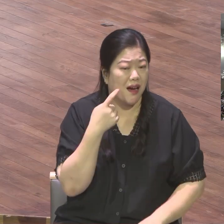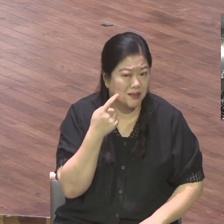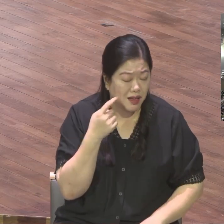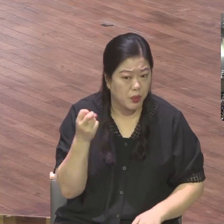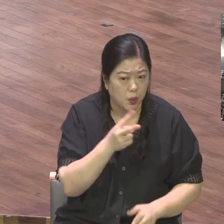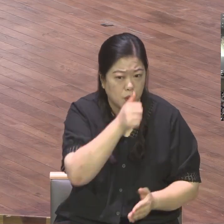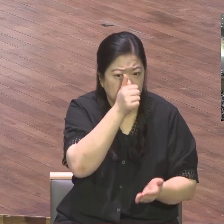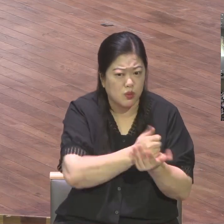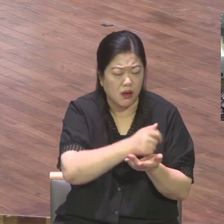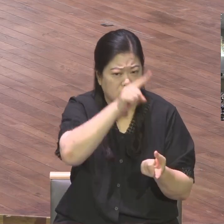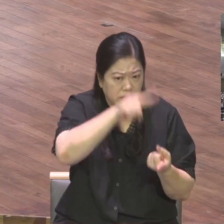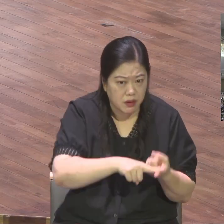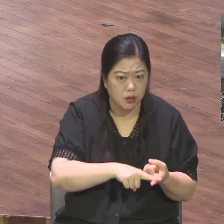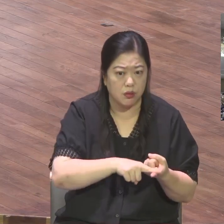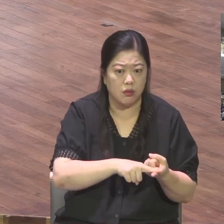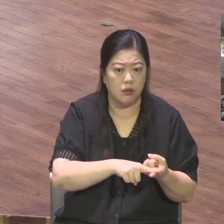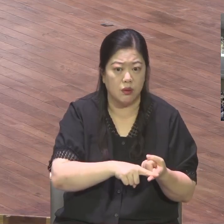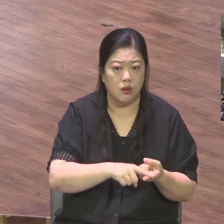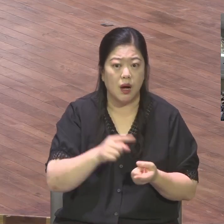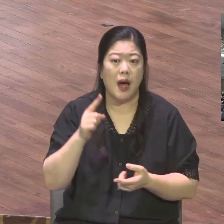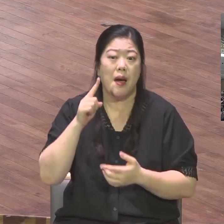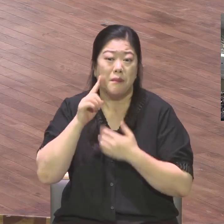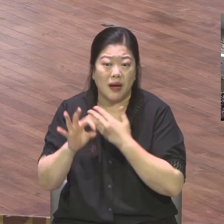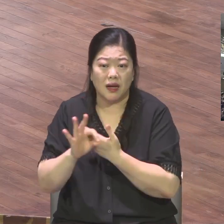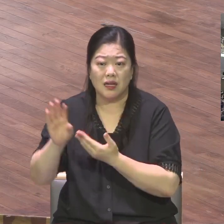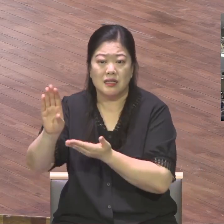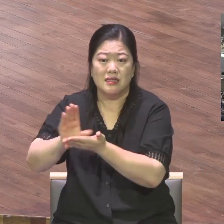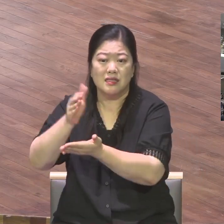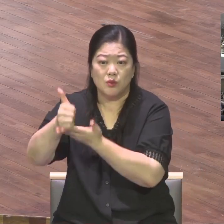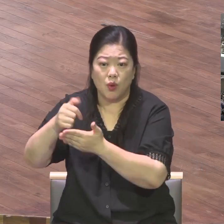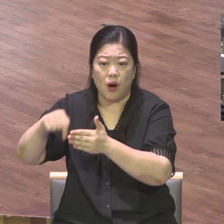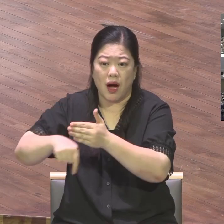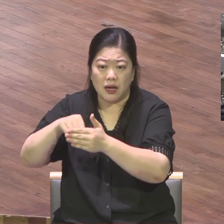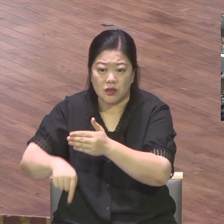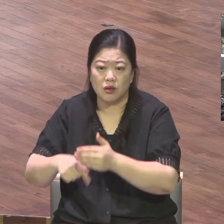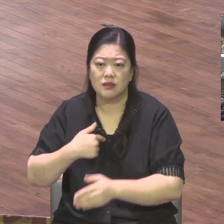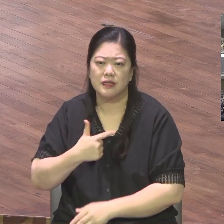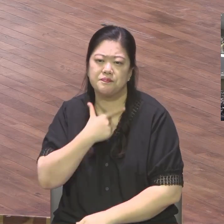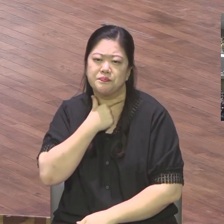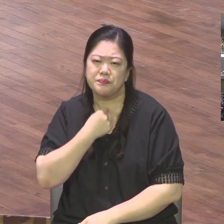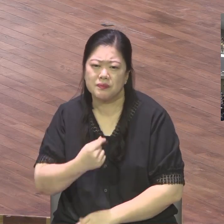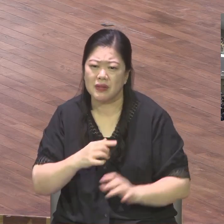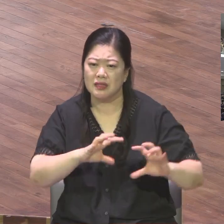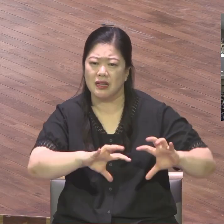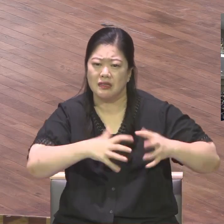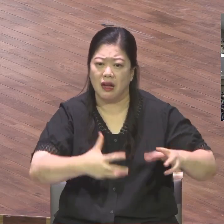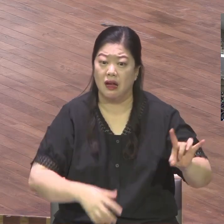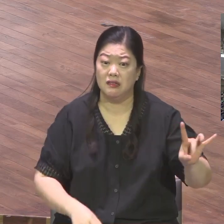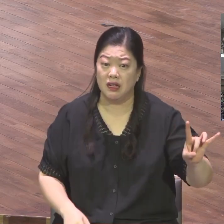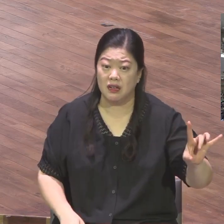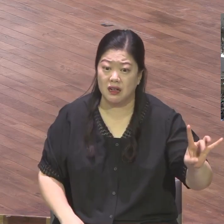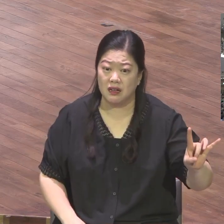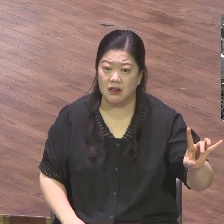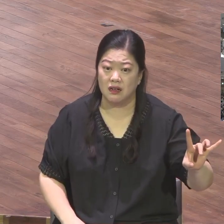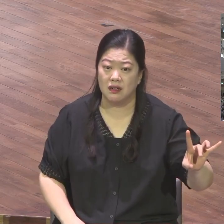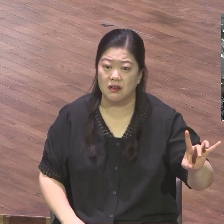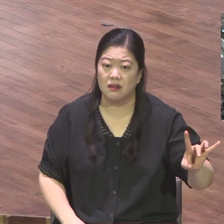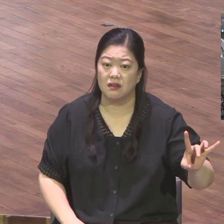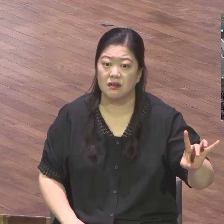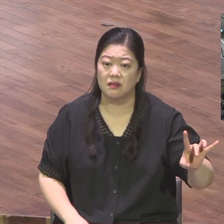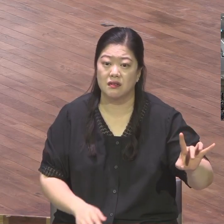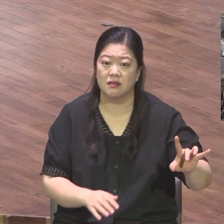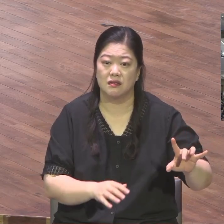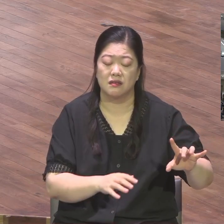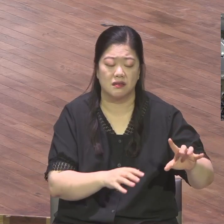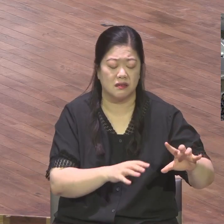것이요 19절에 만일 그리스도 안에서 우리가 바라는 것이 다만 이 세상뿐이면 모든 사람 가운데 우리가